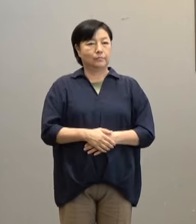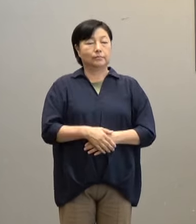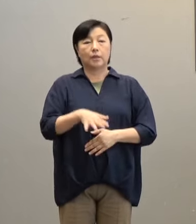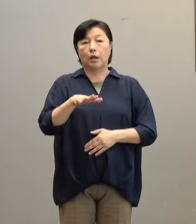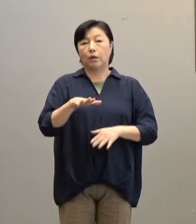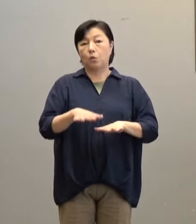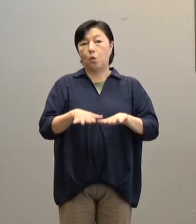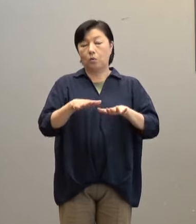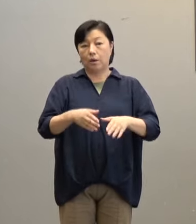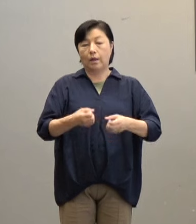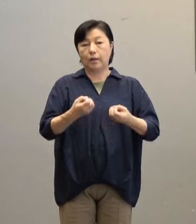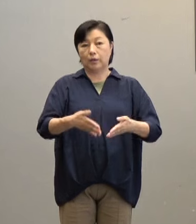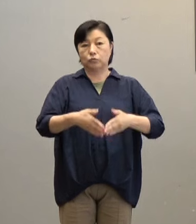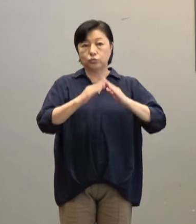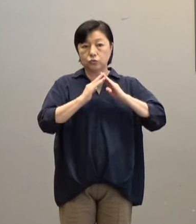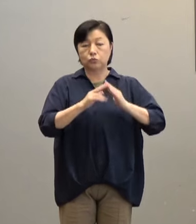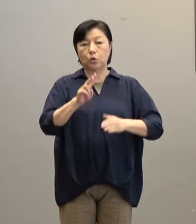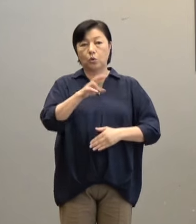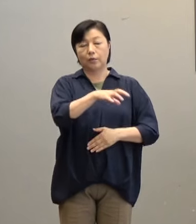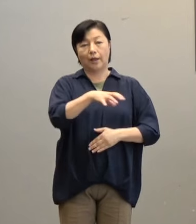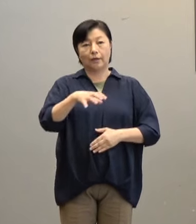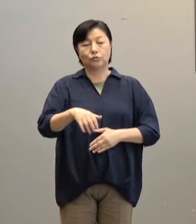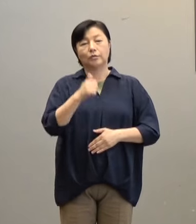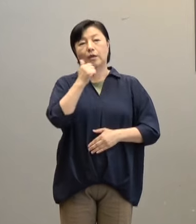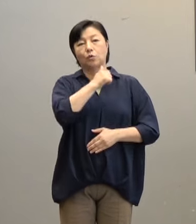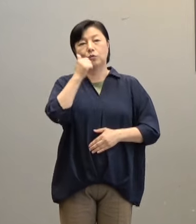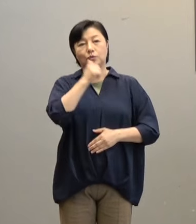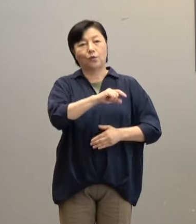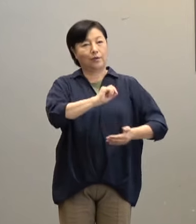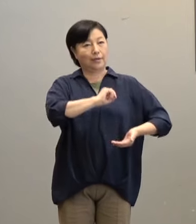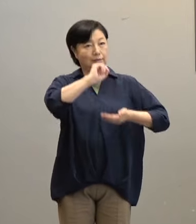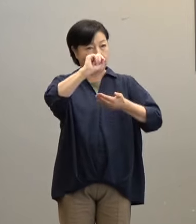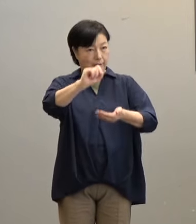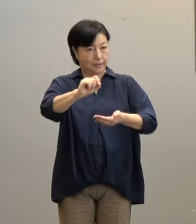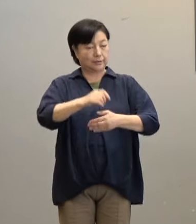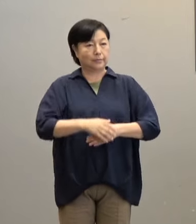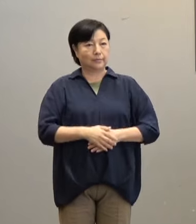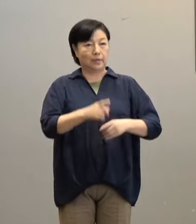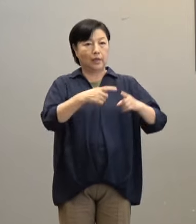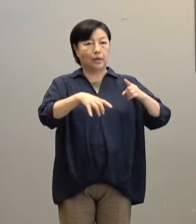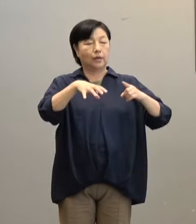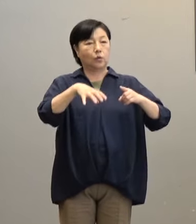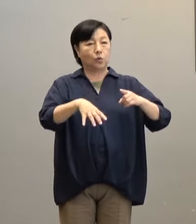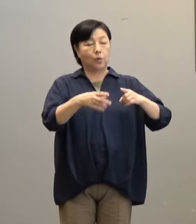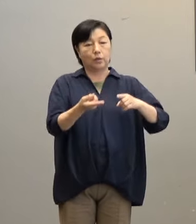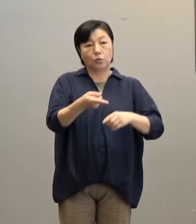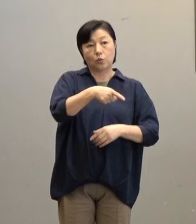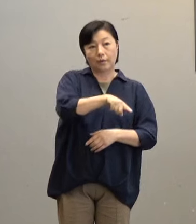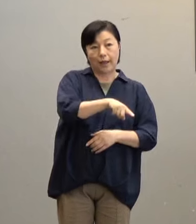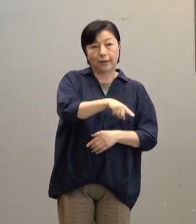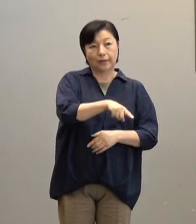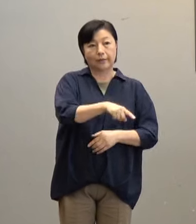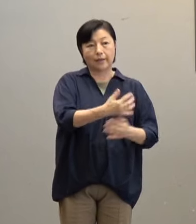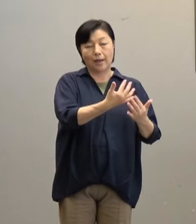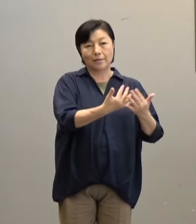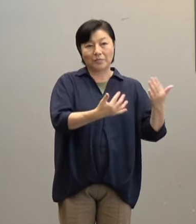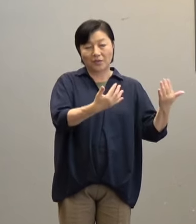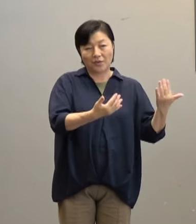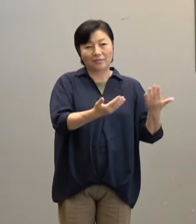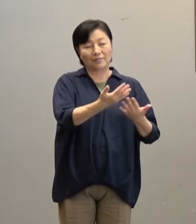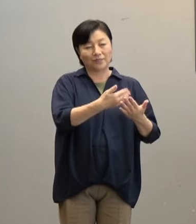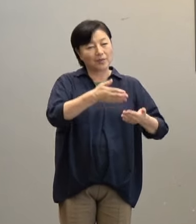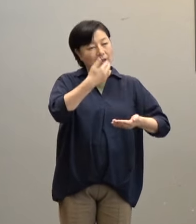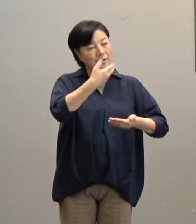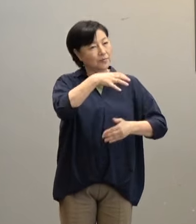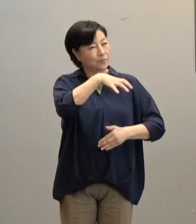今回新設をする2つの施設についてご紹介いたします。まず公園センターの隣には緑と調和した飲食